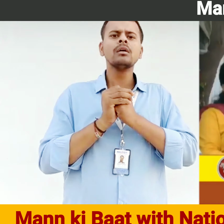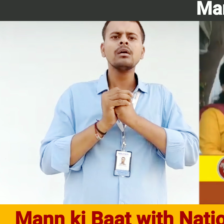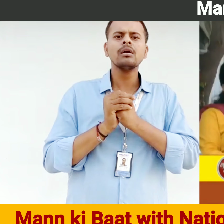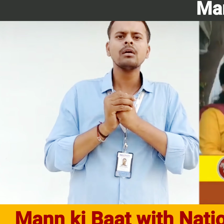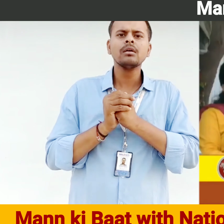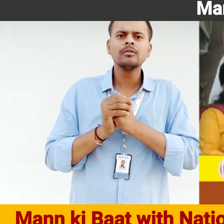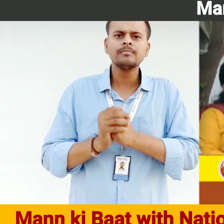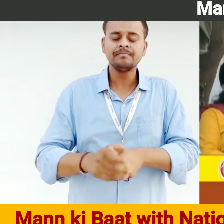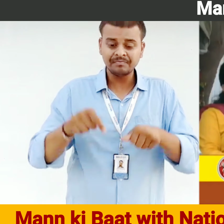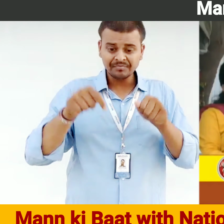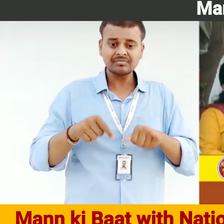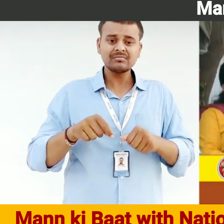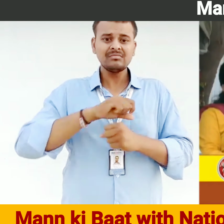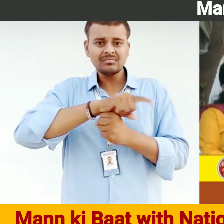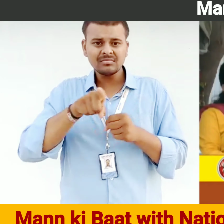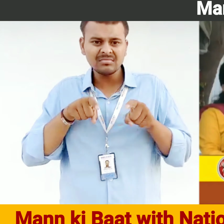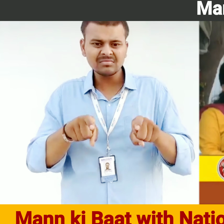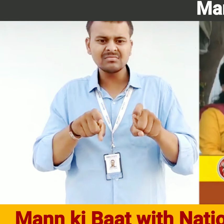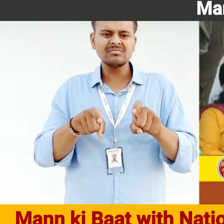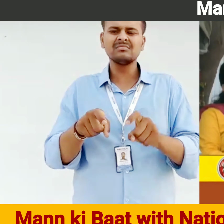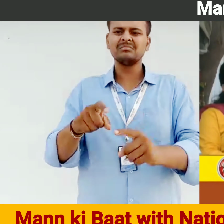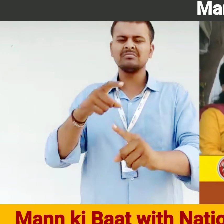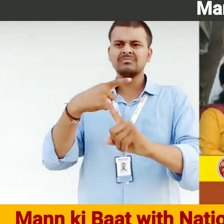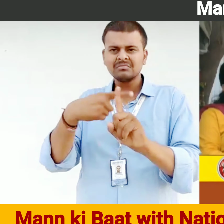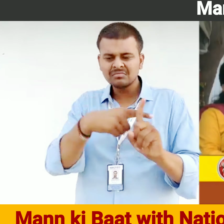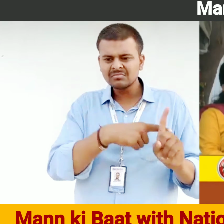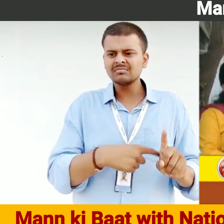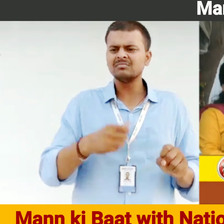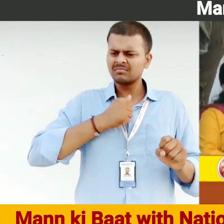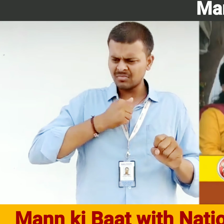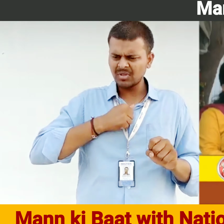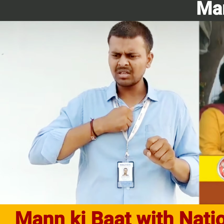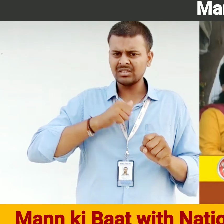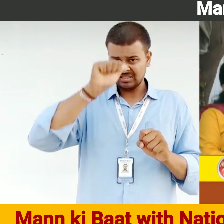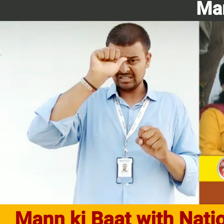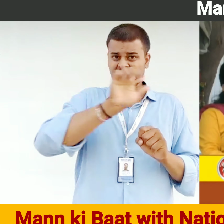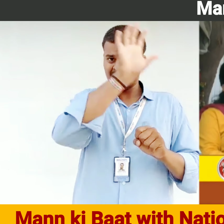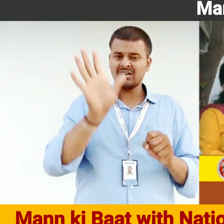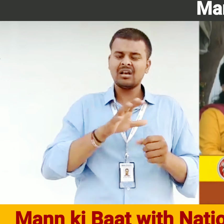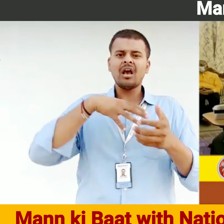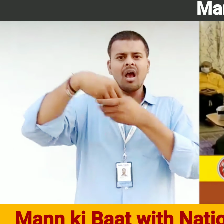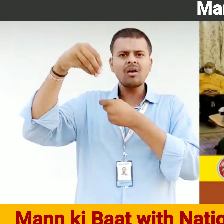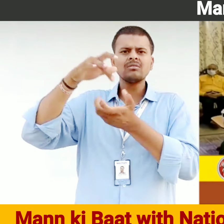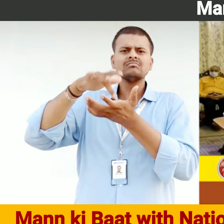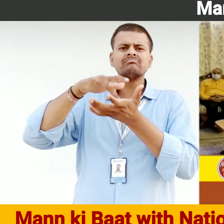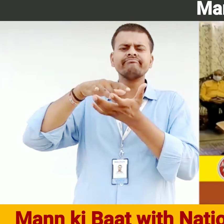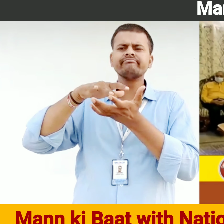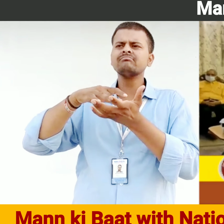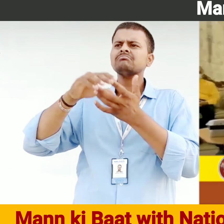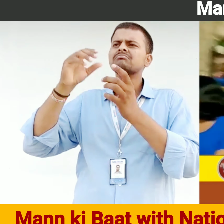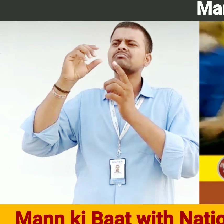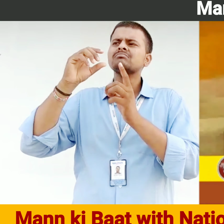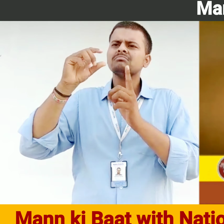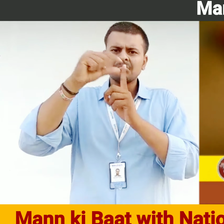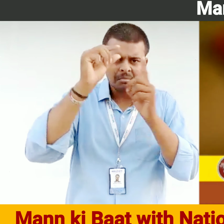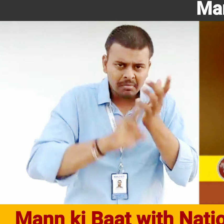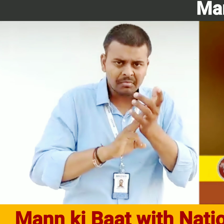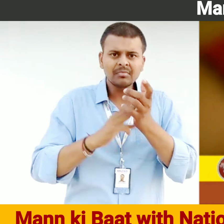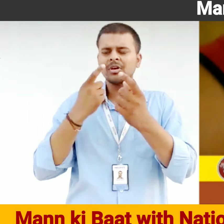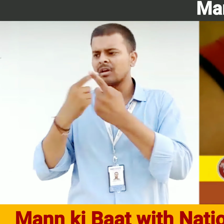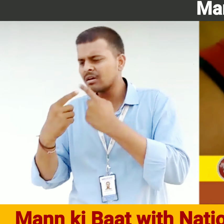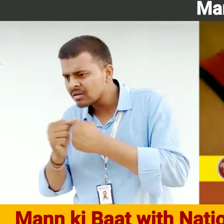देशवासियों, कोरोना संकट के इस दौर में मेरी विश्व के अनेक नेताओं से बातचीत हुई है, लेकिन मैं एक सीक्रेट जरूर